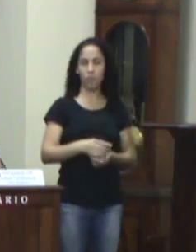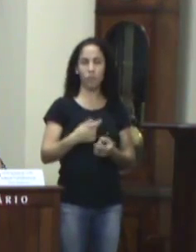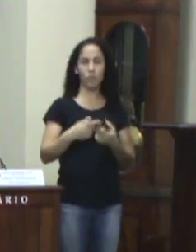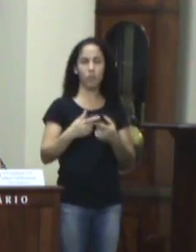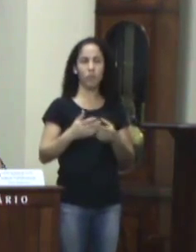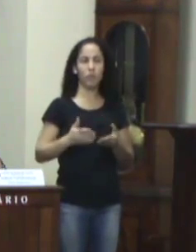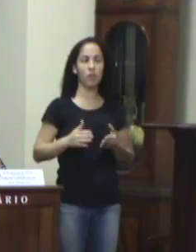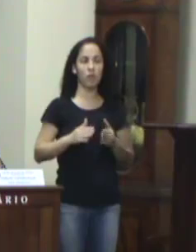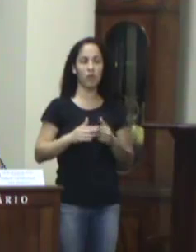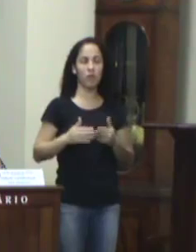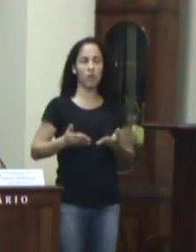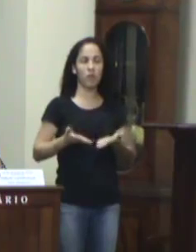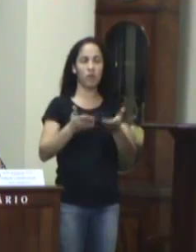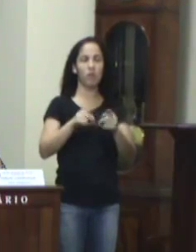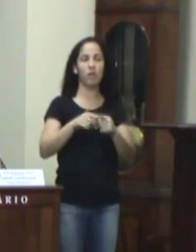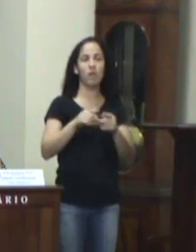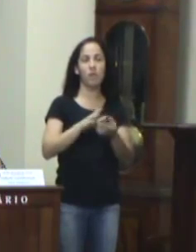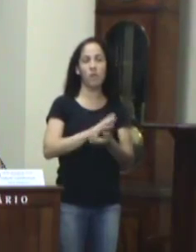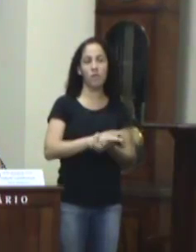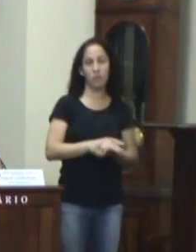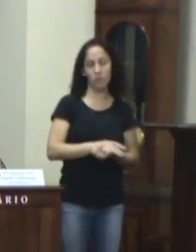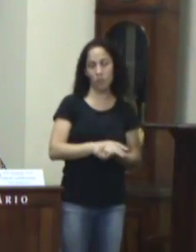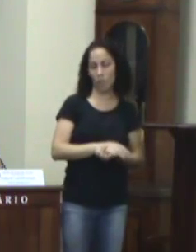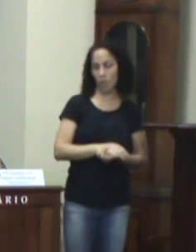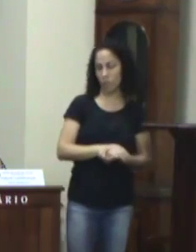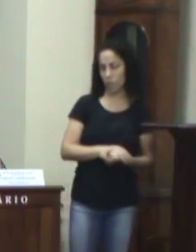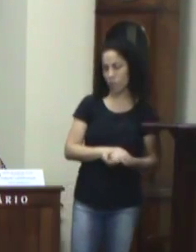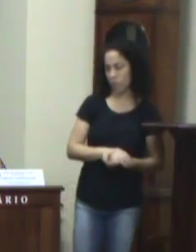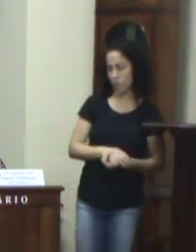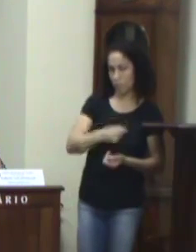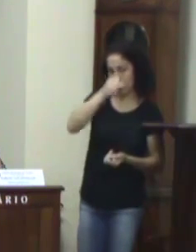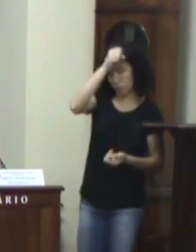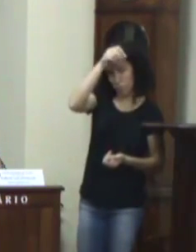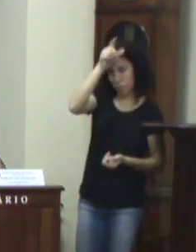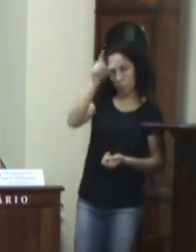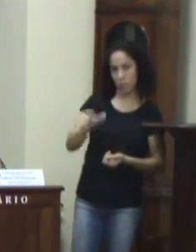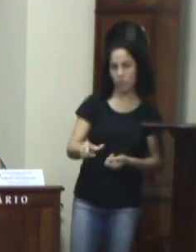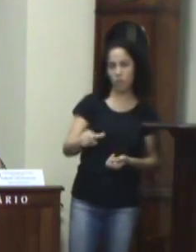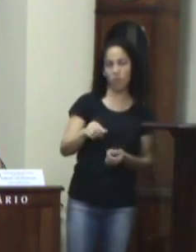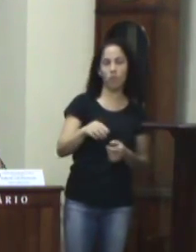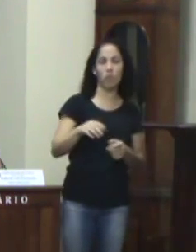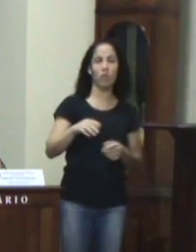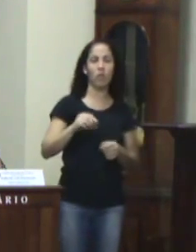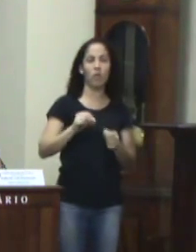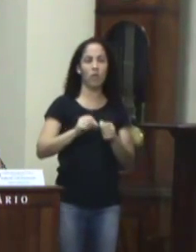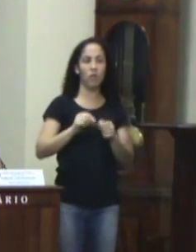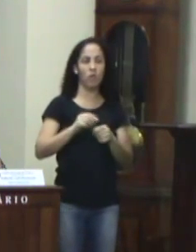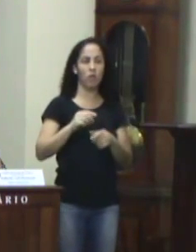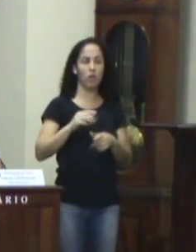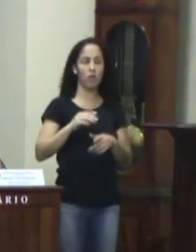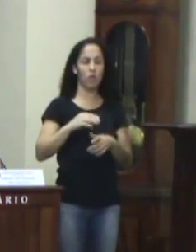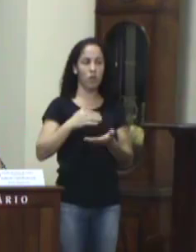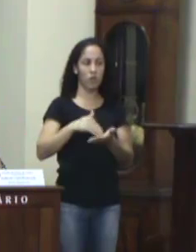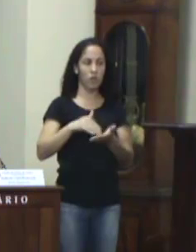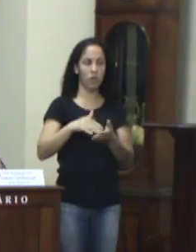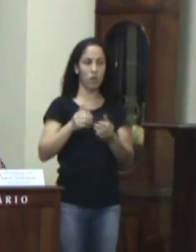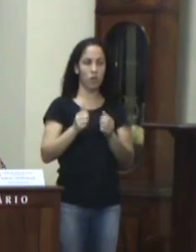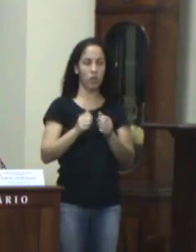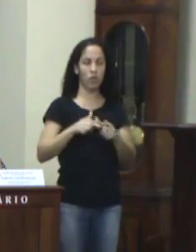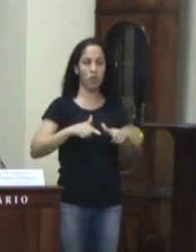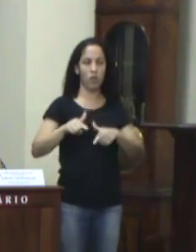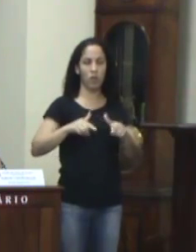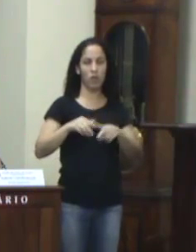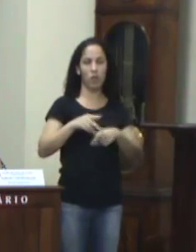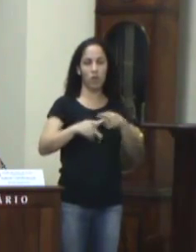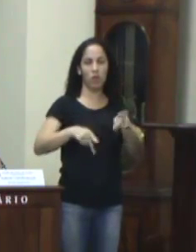de mental, ouvido todo o plenário, para fim de requerer ao prefeito municipal que providencie através da Secretaria Municipal de Serviços